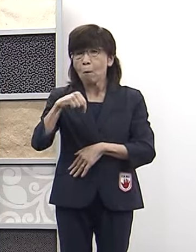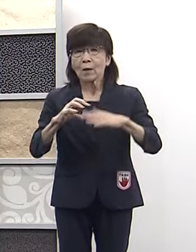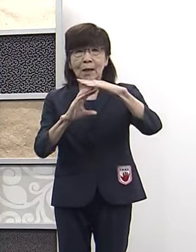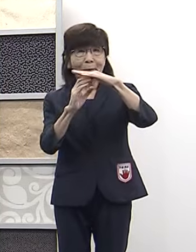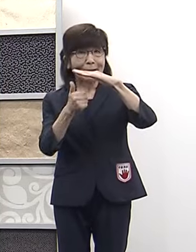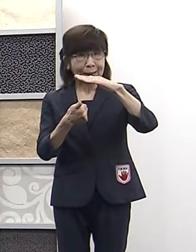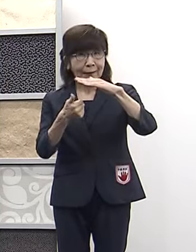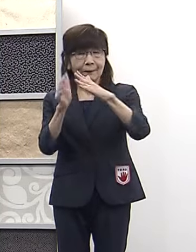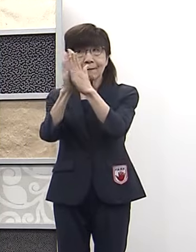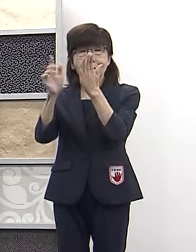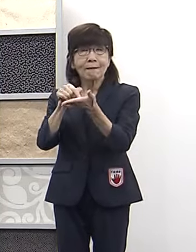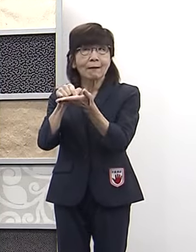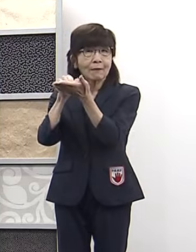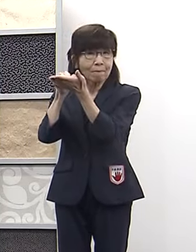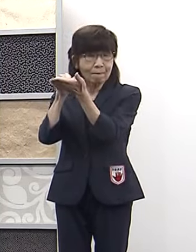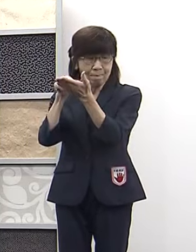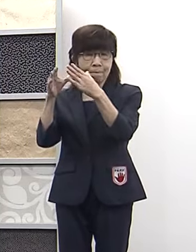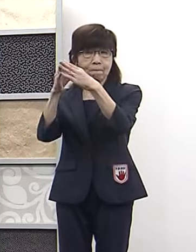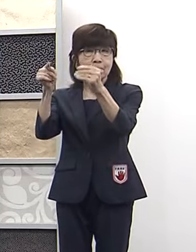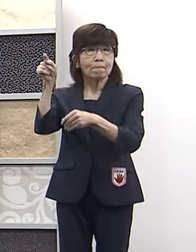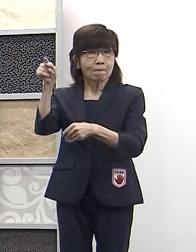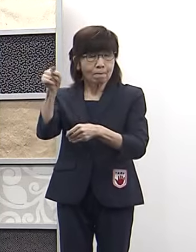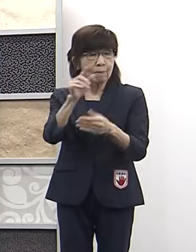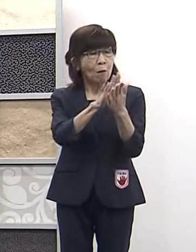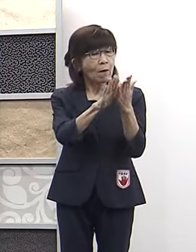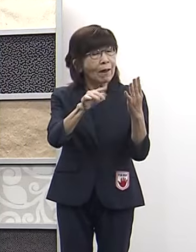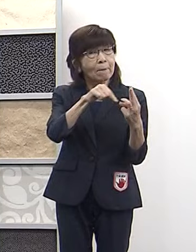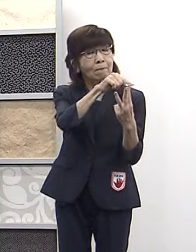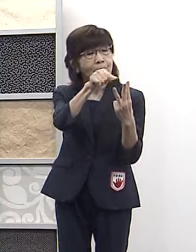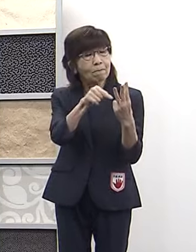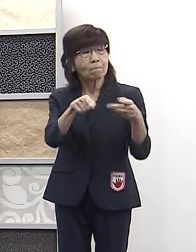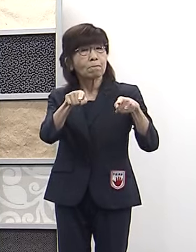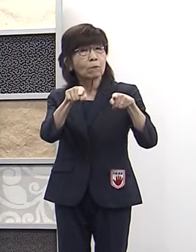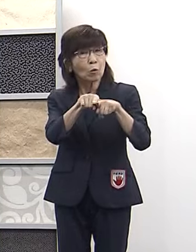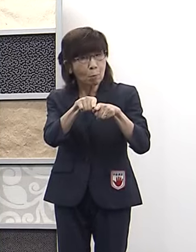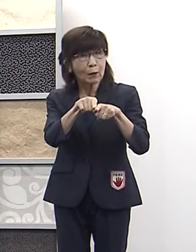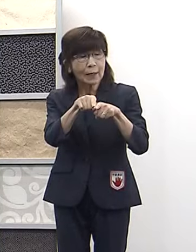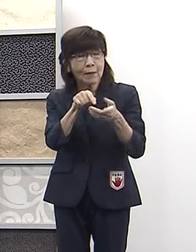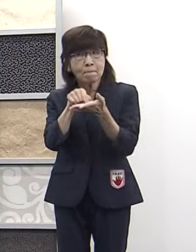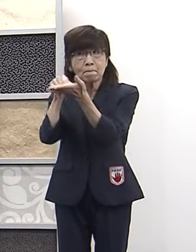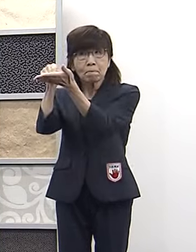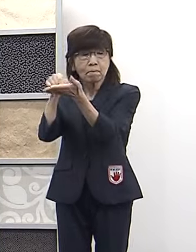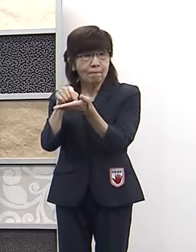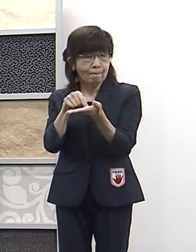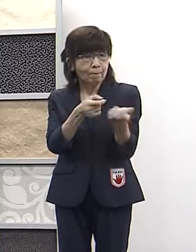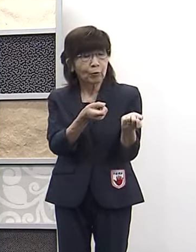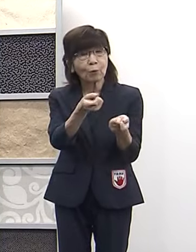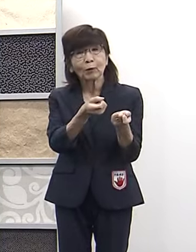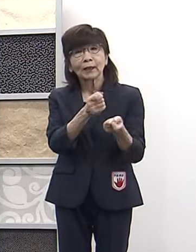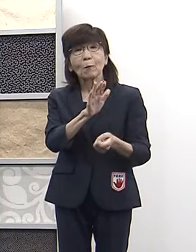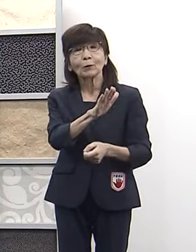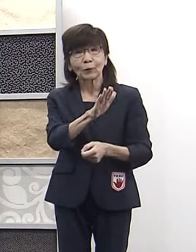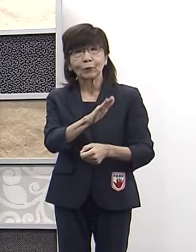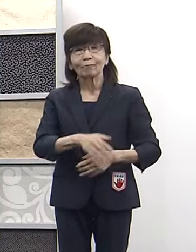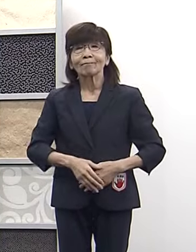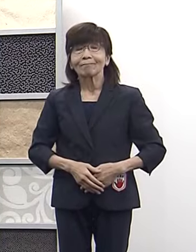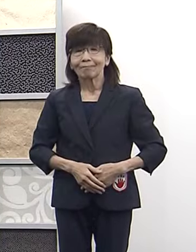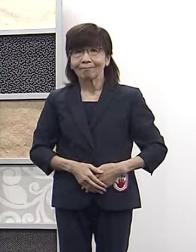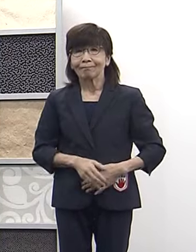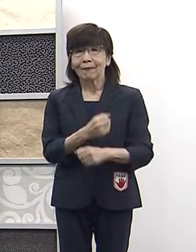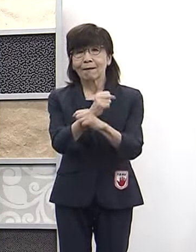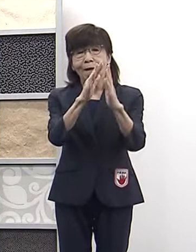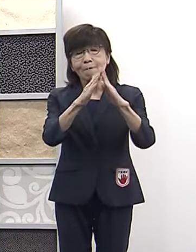やかに関係県、そして国の関係機関との調整を行い、この立ち上げに向けました